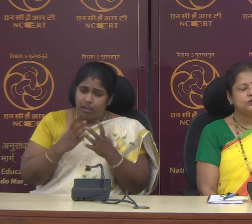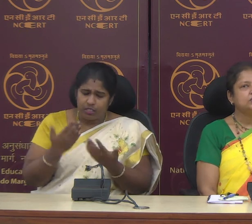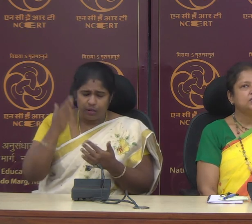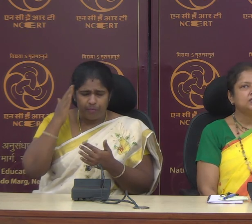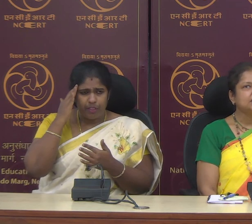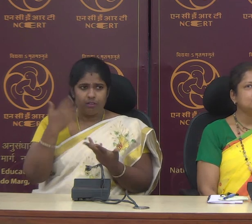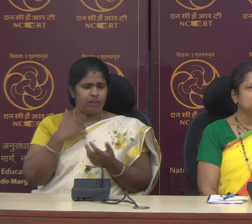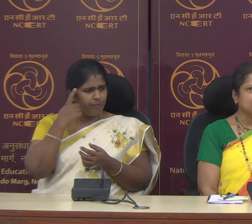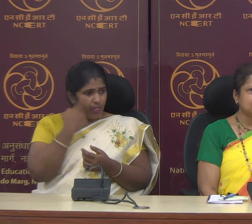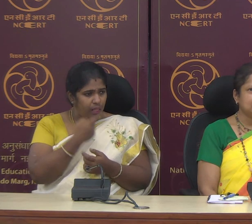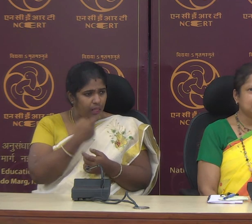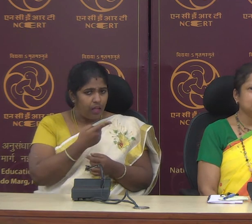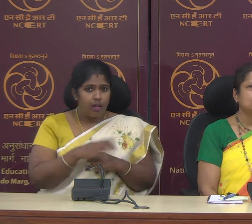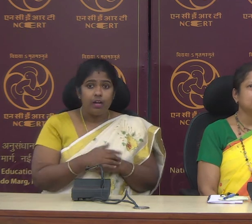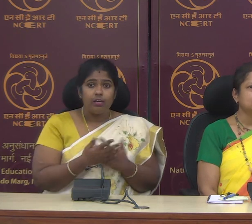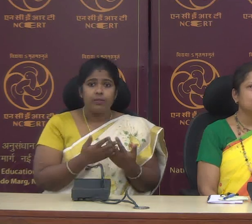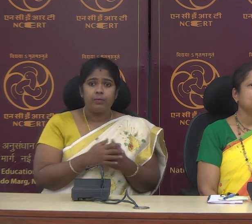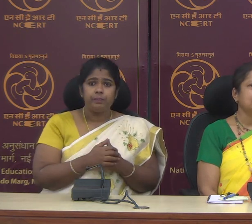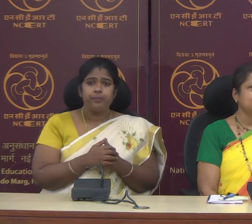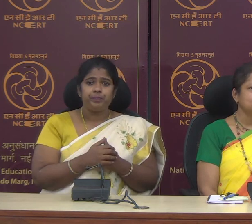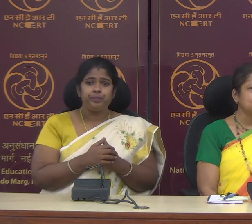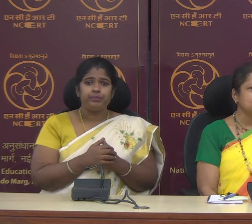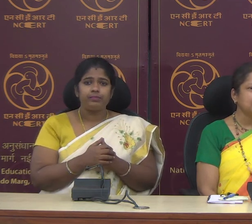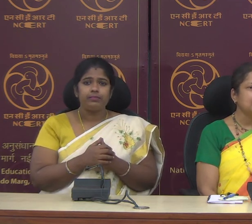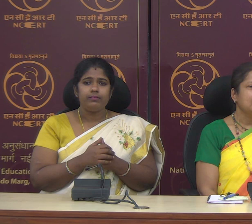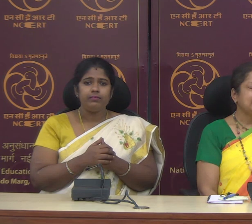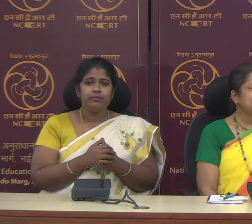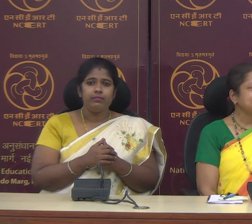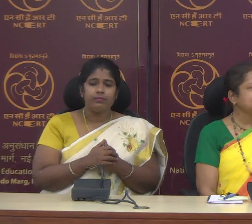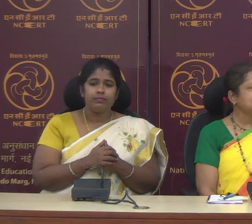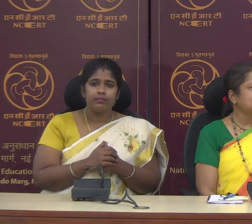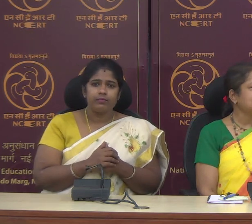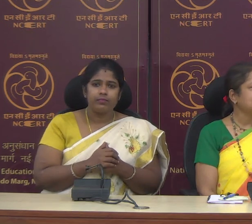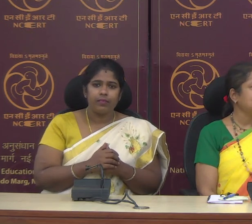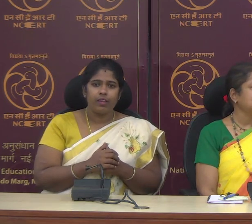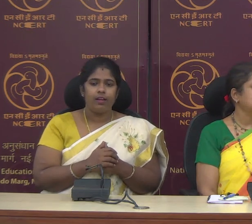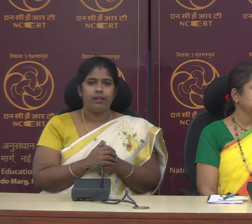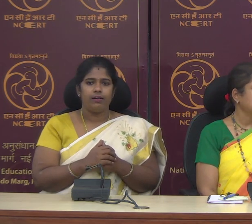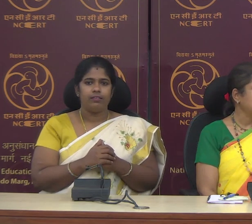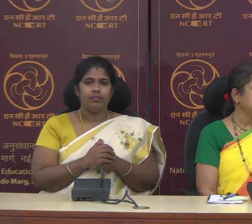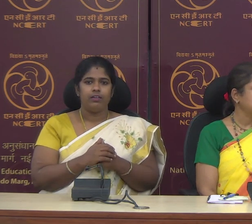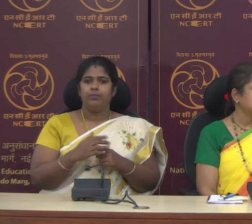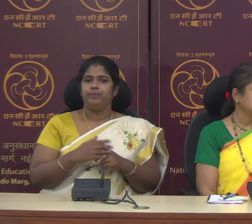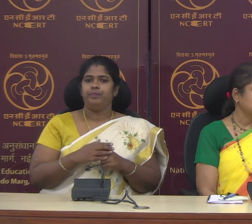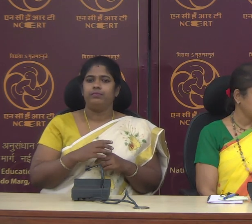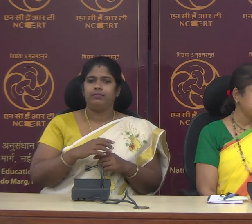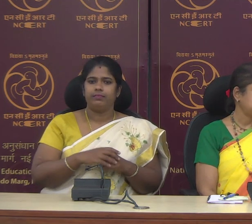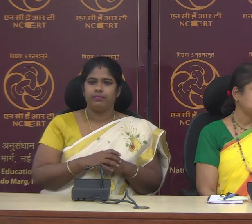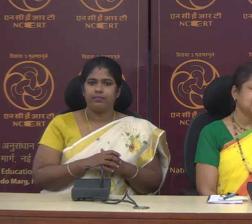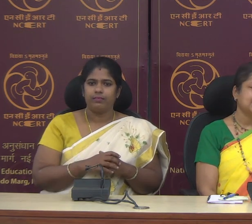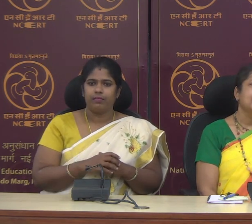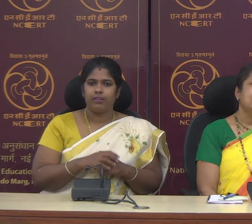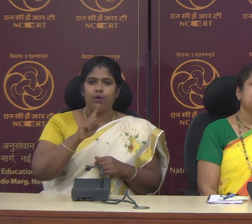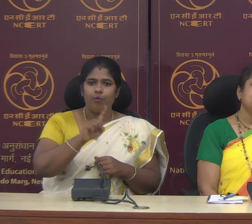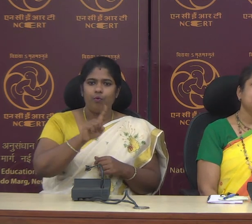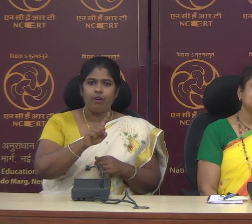हमारा जो निशक्त जन अधिकार 2016 है उसमें 21 तरह की हम अक्षमताओं और दिव्यांगताओं को पहचानते